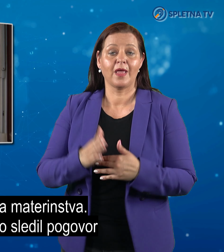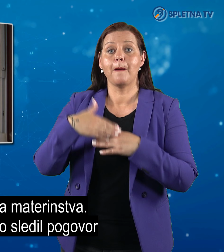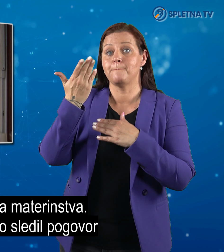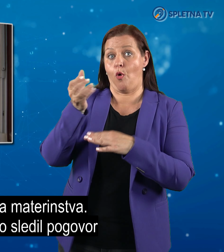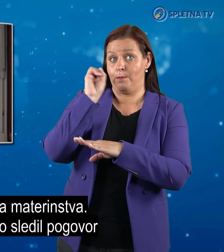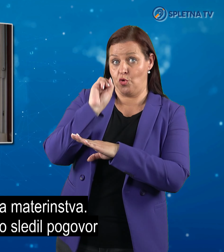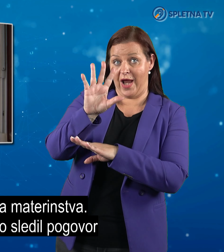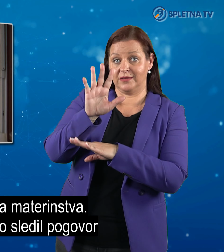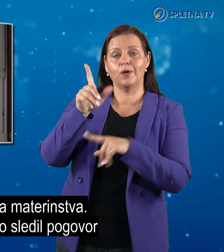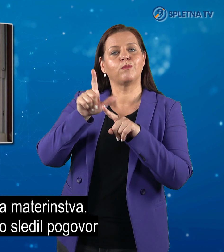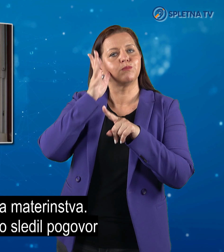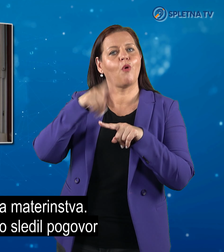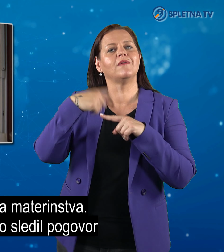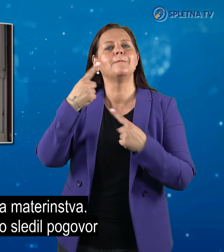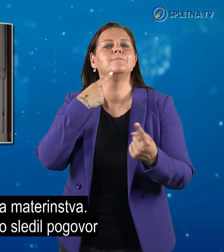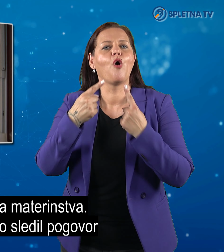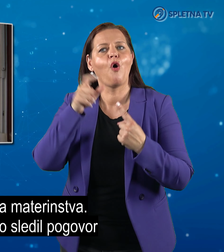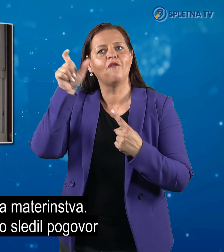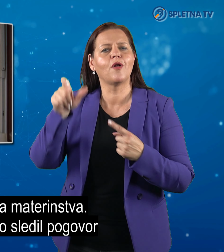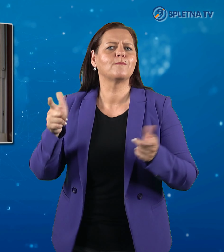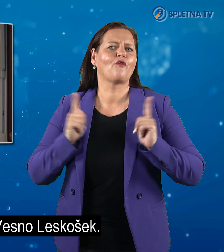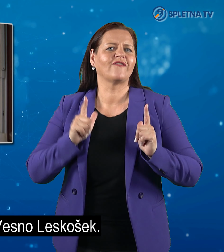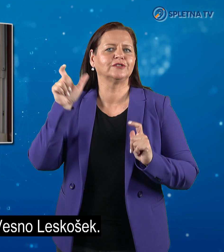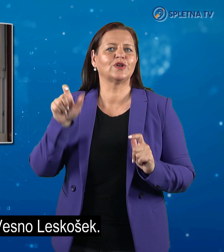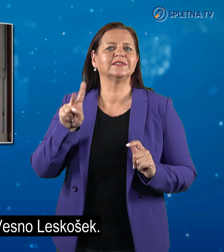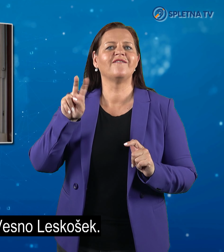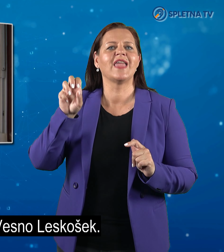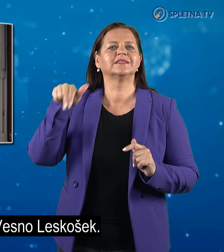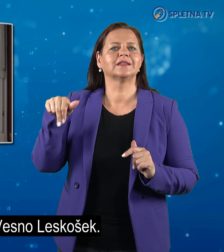Po projekciji bo sledil pogovor s profesorico Vesno Leskošek.